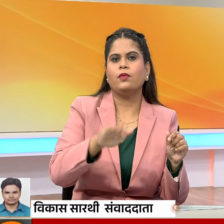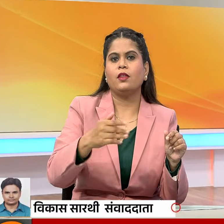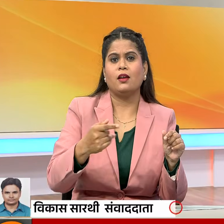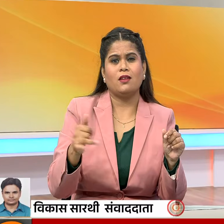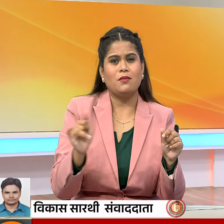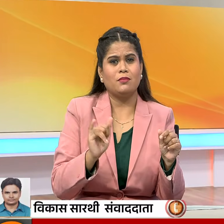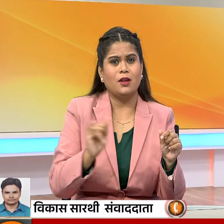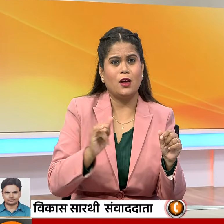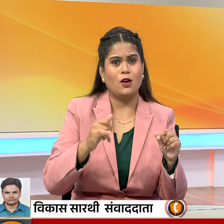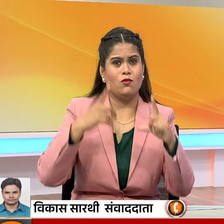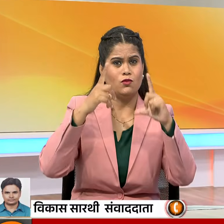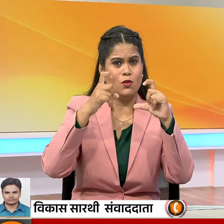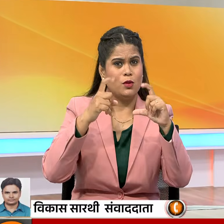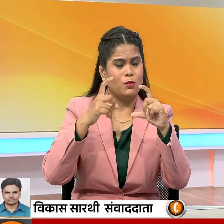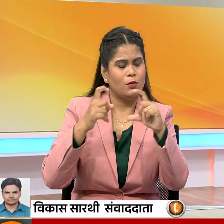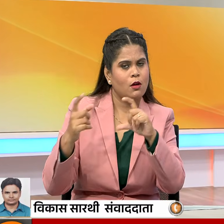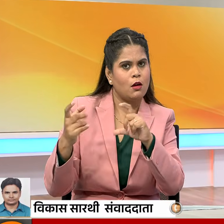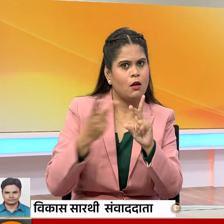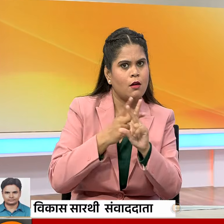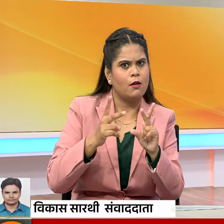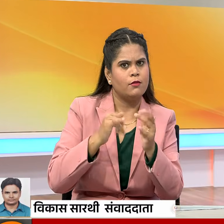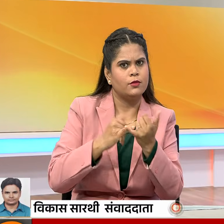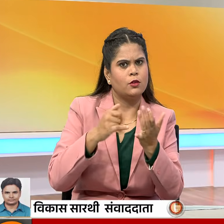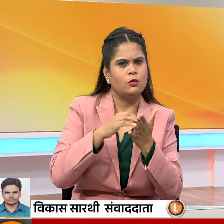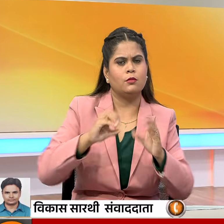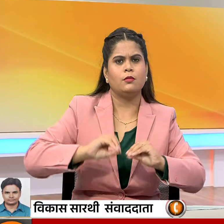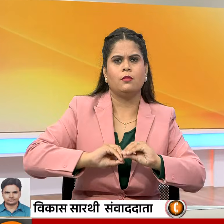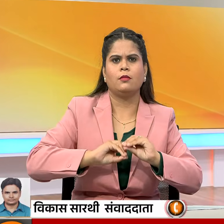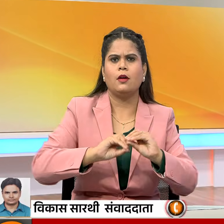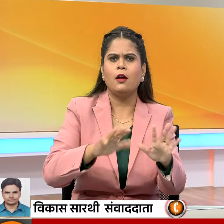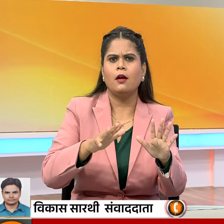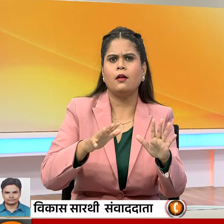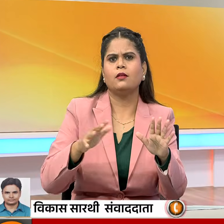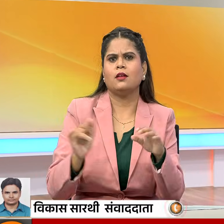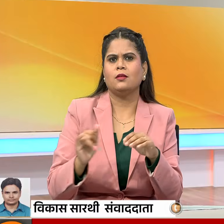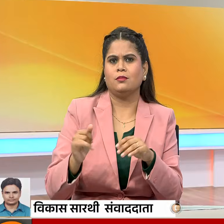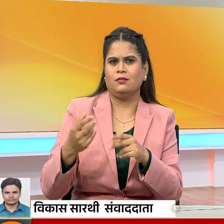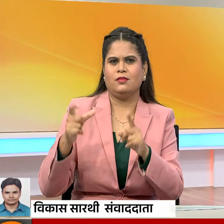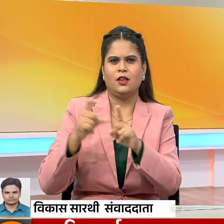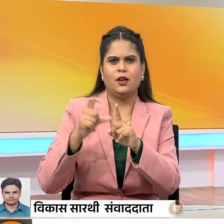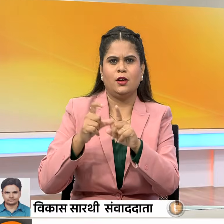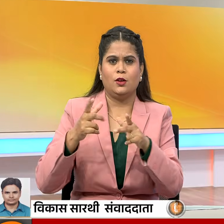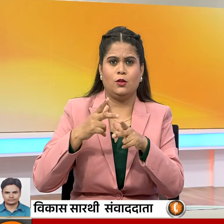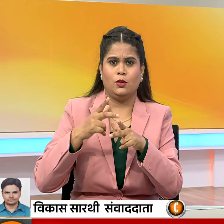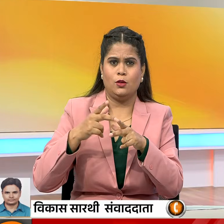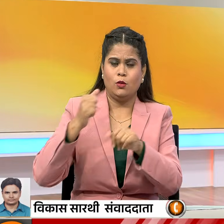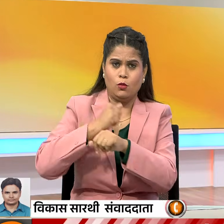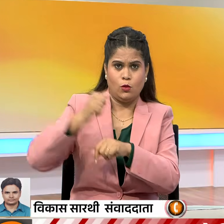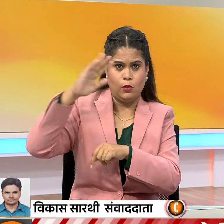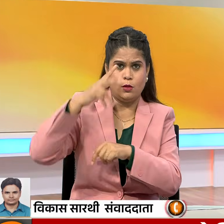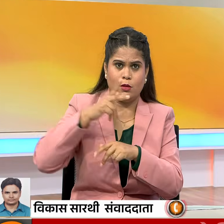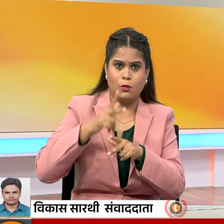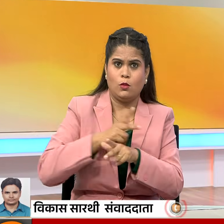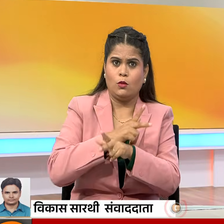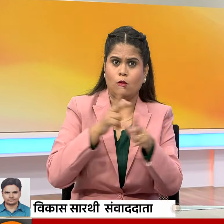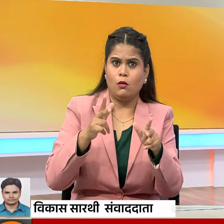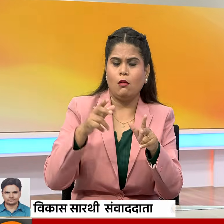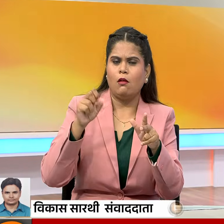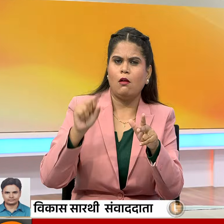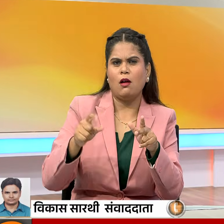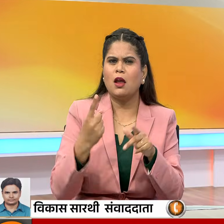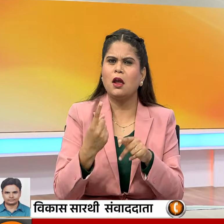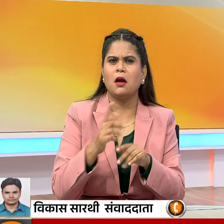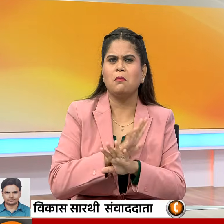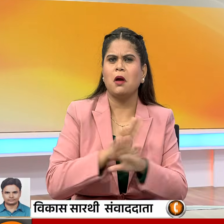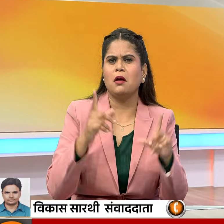पर एक फोटो डंडे में कील पाई गई थी, उसको लेकर के दिल्ली पुलिस की सफाई थी कि ये एकमात्र फोटो है और ये जहां तक संभावना है